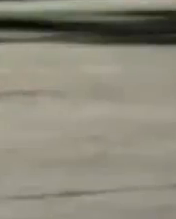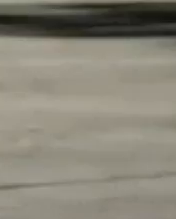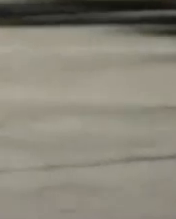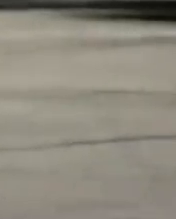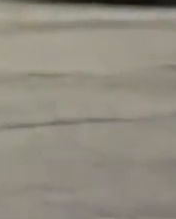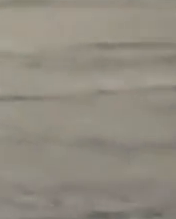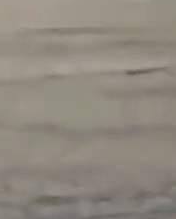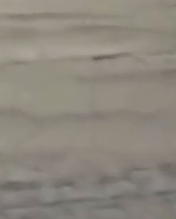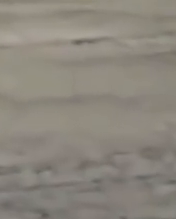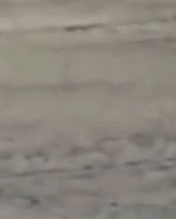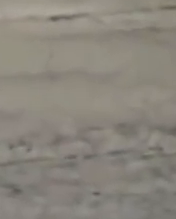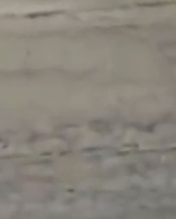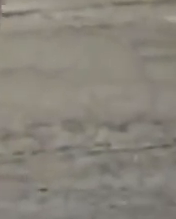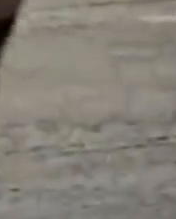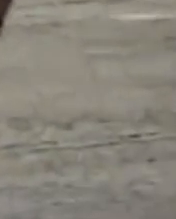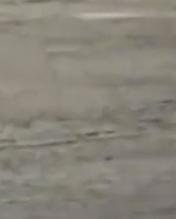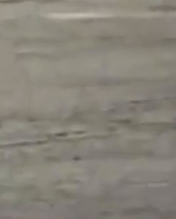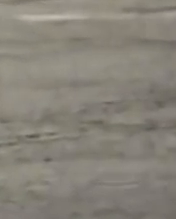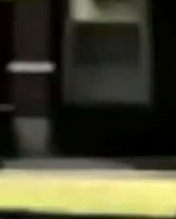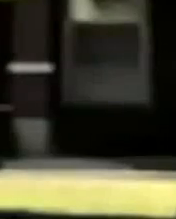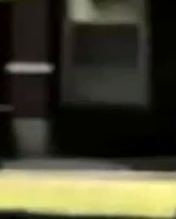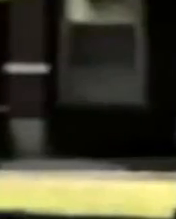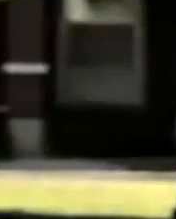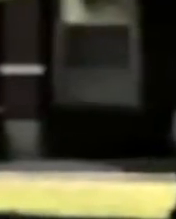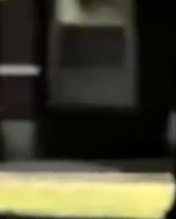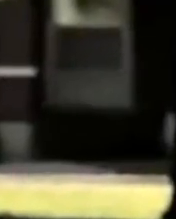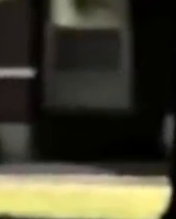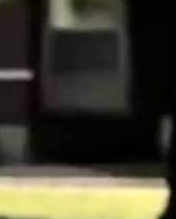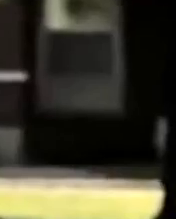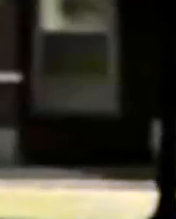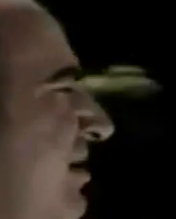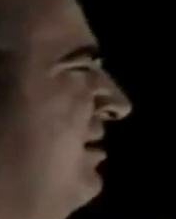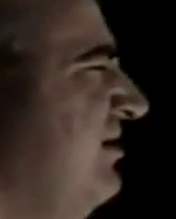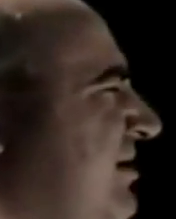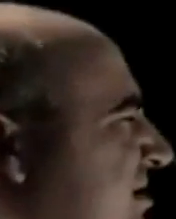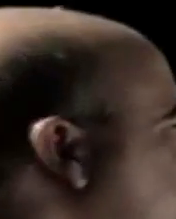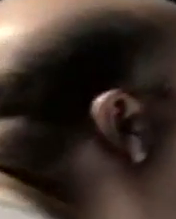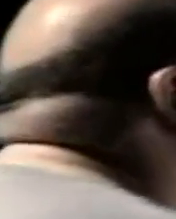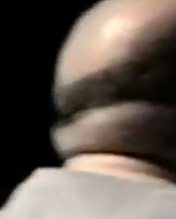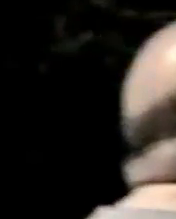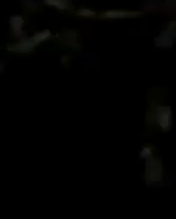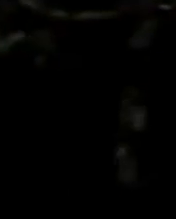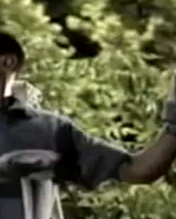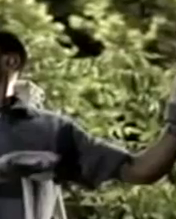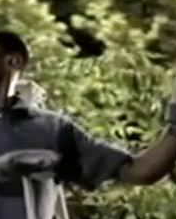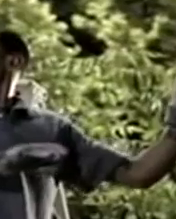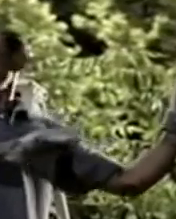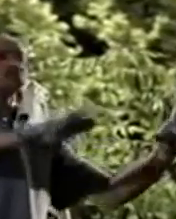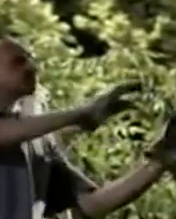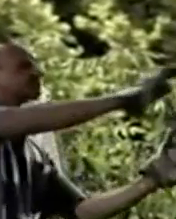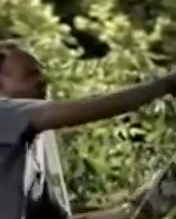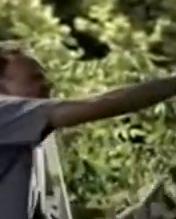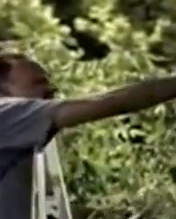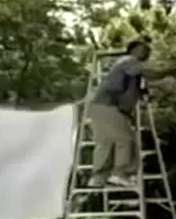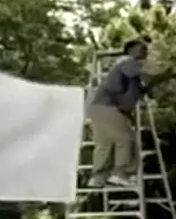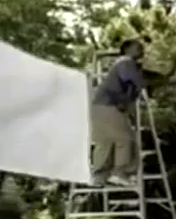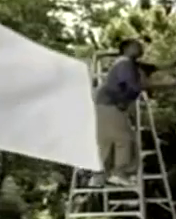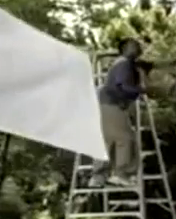continuar o caminho O que aconteceu com ele? sem saber se